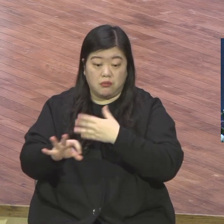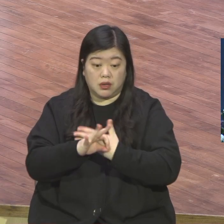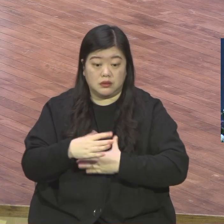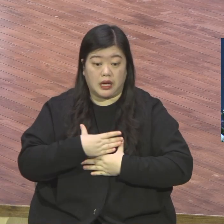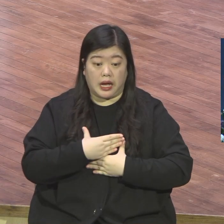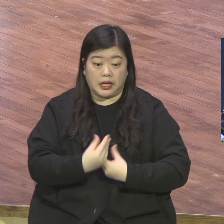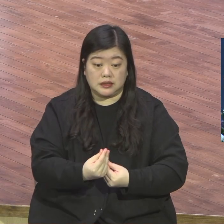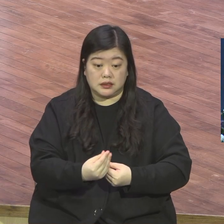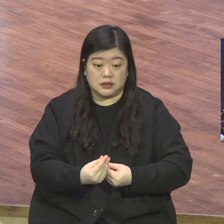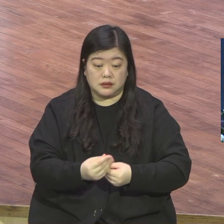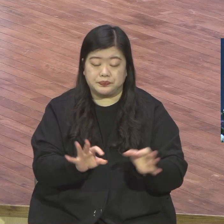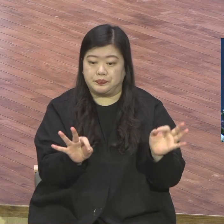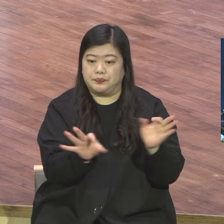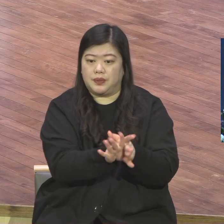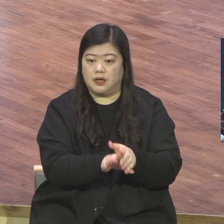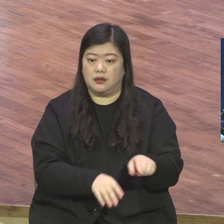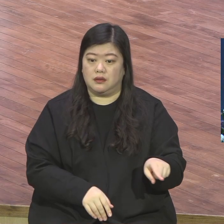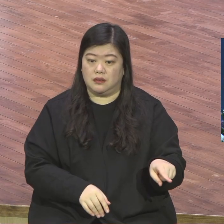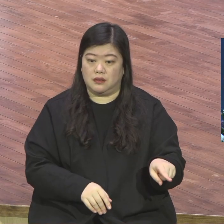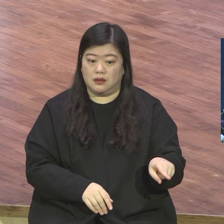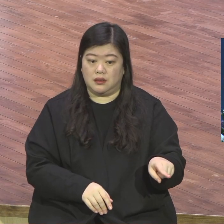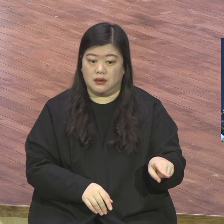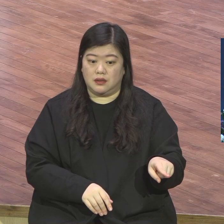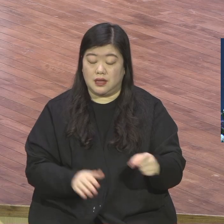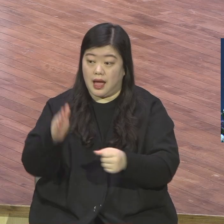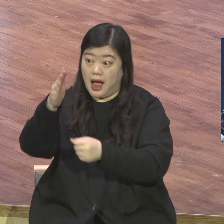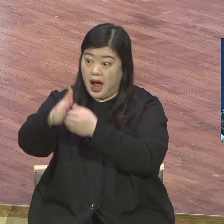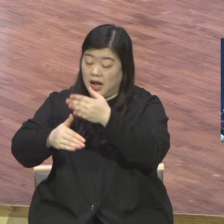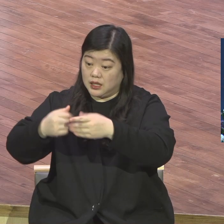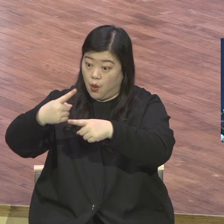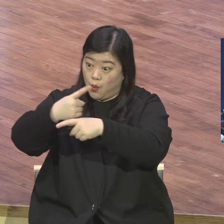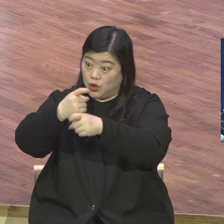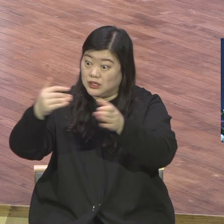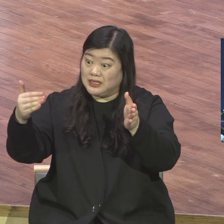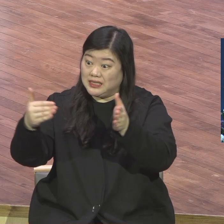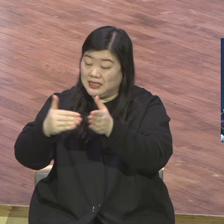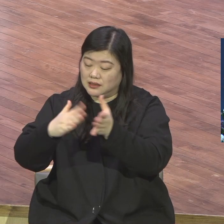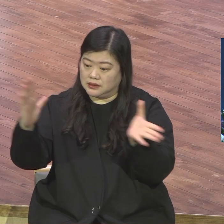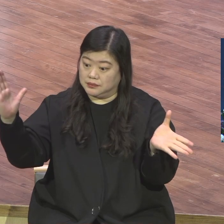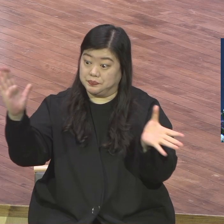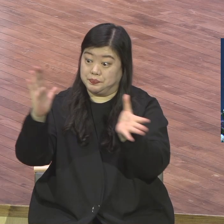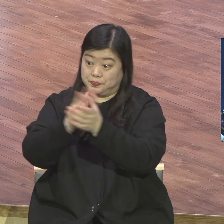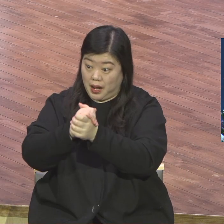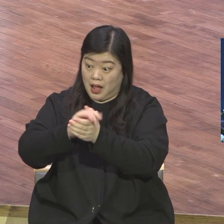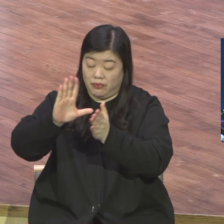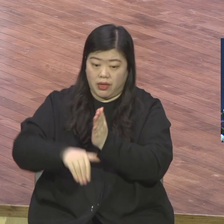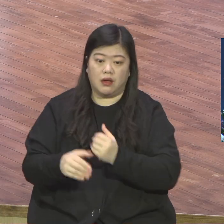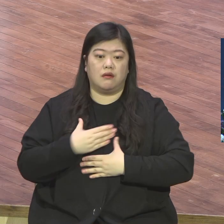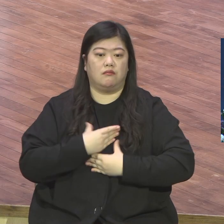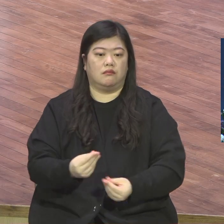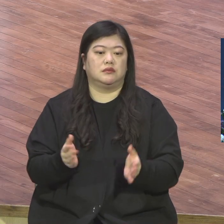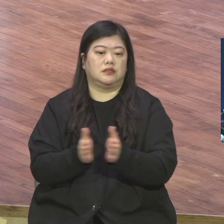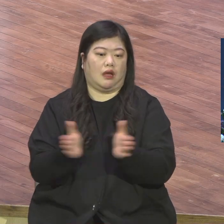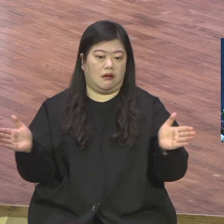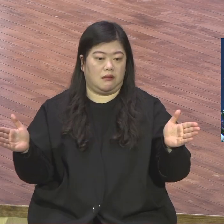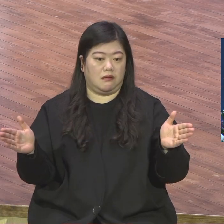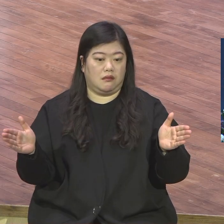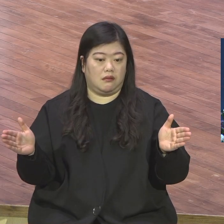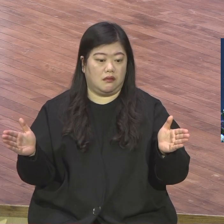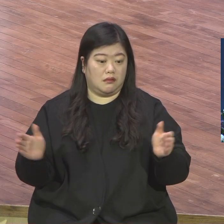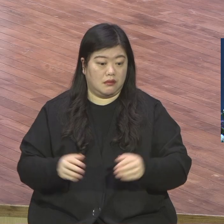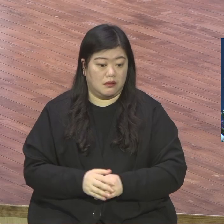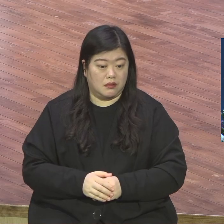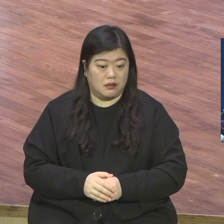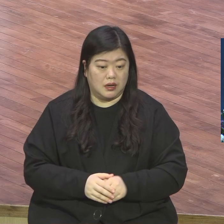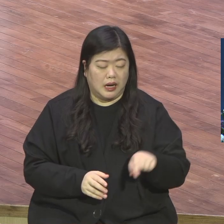안식이 없어요. 참 평안 있을 수가 없습니다. 돈이 아무리 많아도, 아무리 권력이 많아도, 아무리 인기가 좋아도,